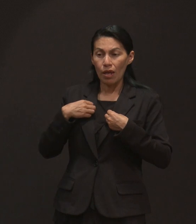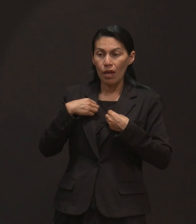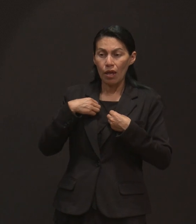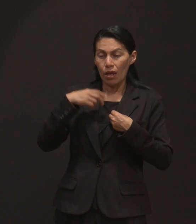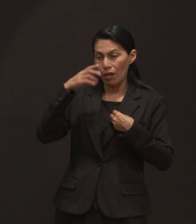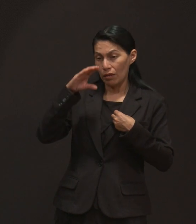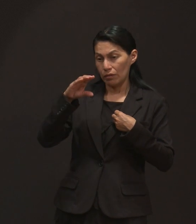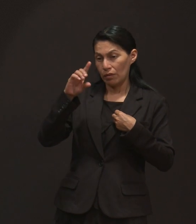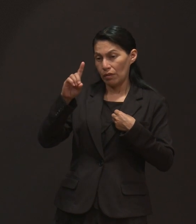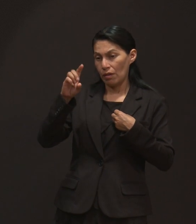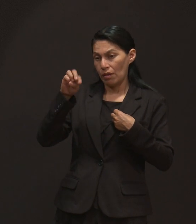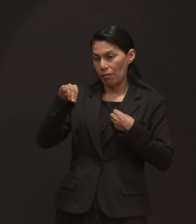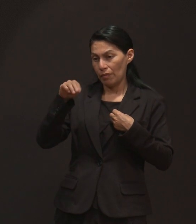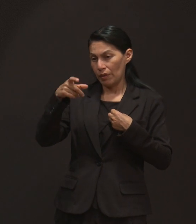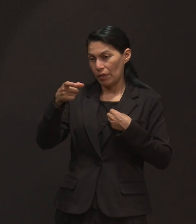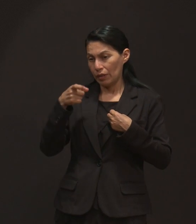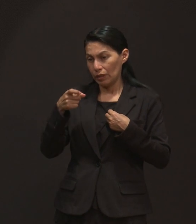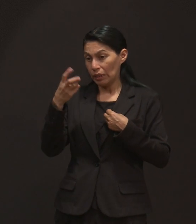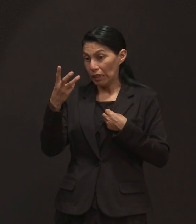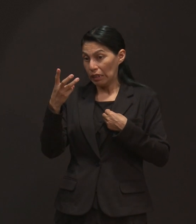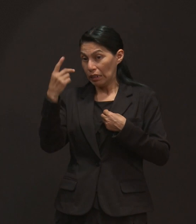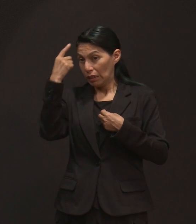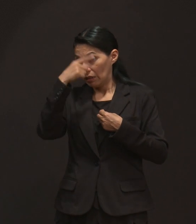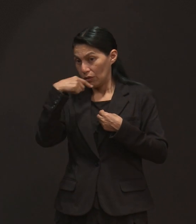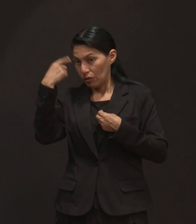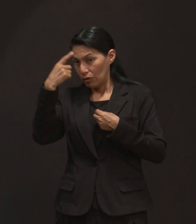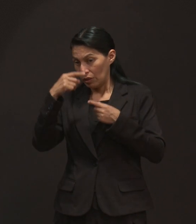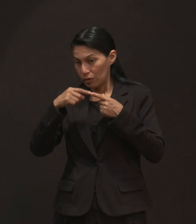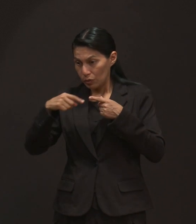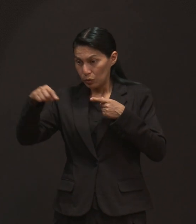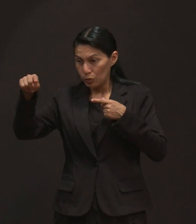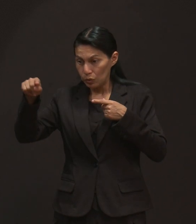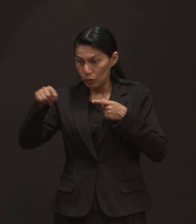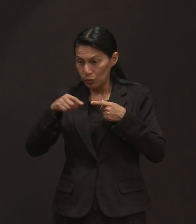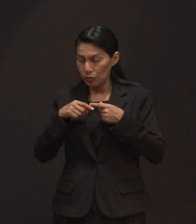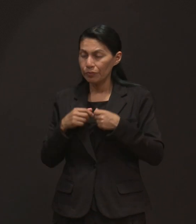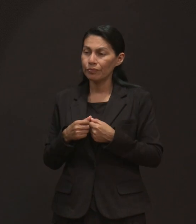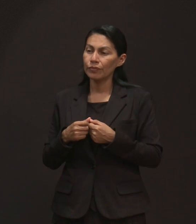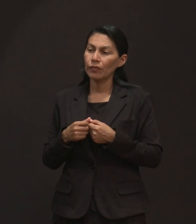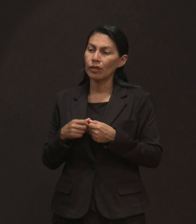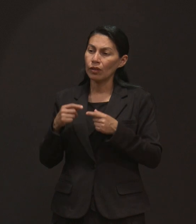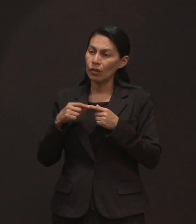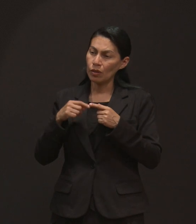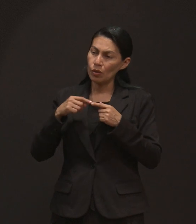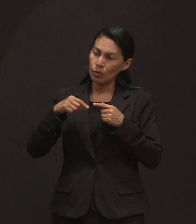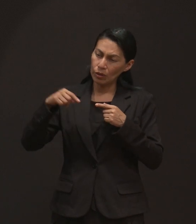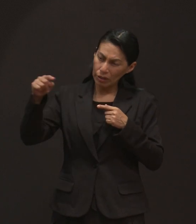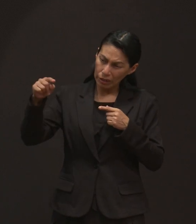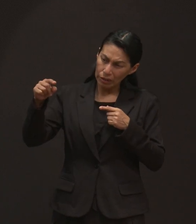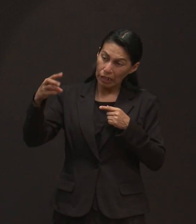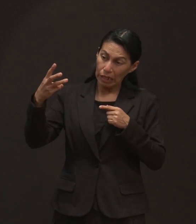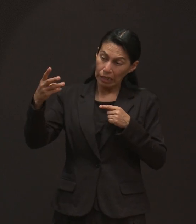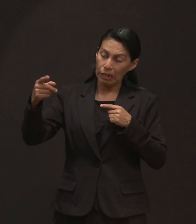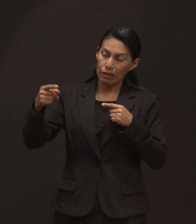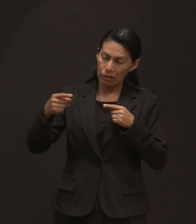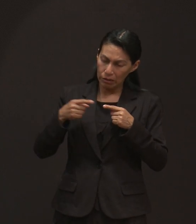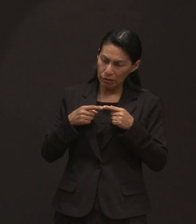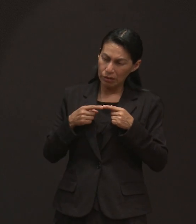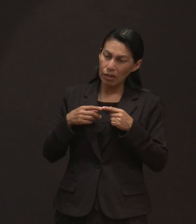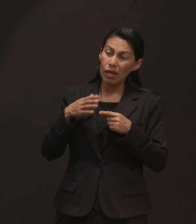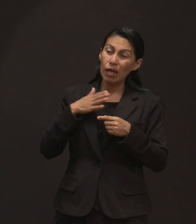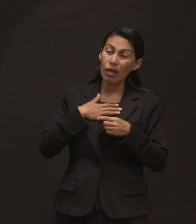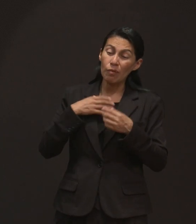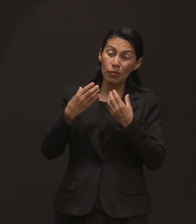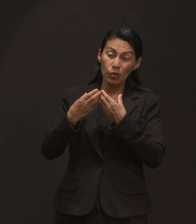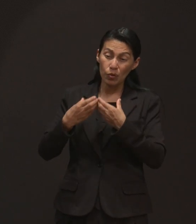está pues a 3 horas de Ciudad de México. De la Ciudad de México. Entonces, mi cuñada no podía viajar, por lo mismo que ya el tumor